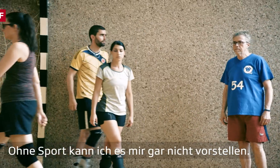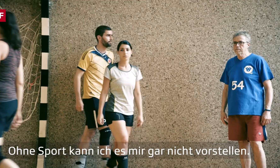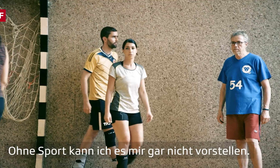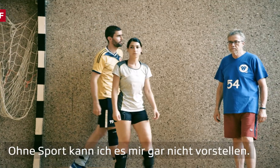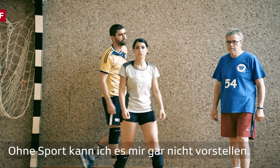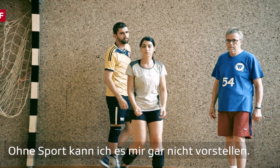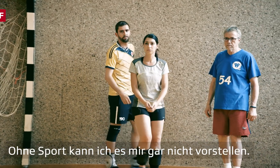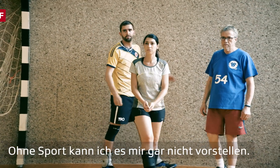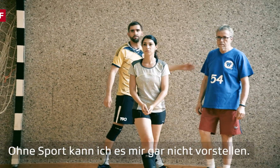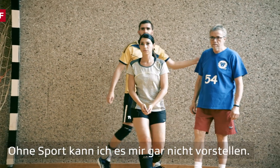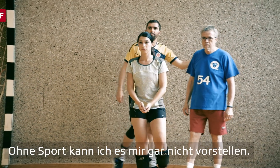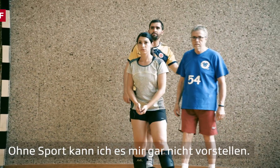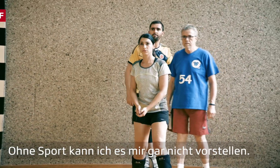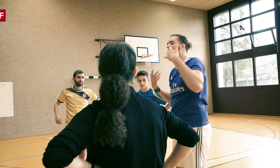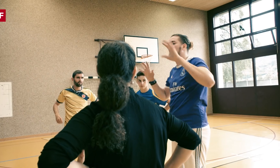ich mir gar nicht vorstellen.